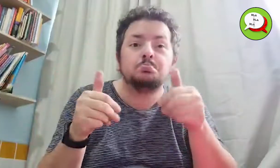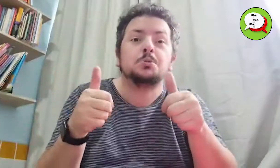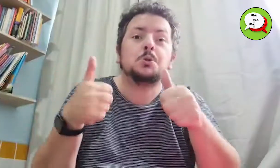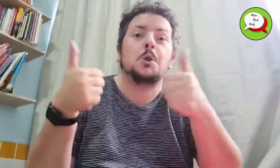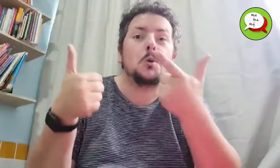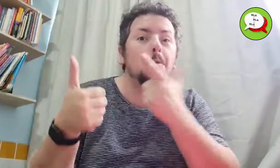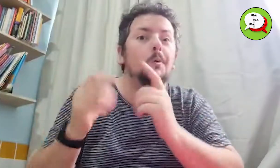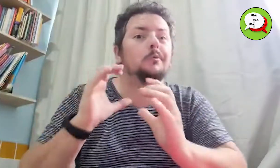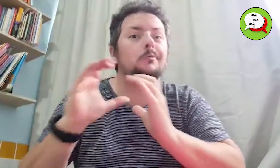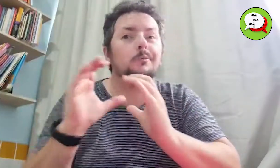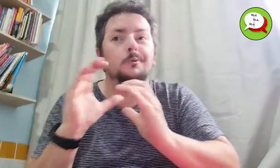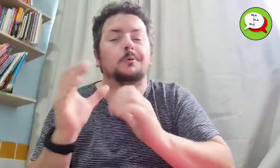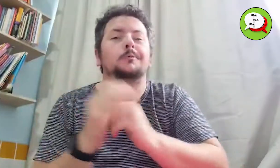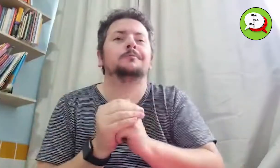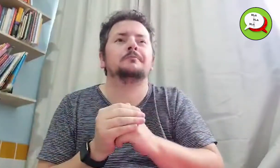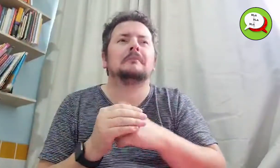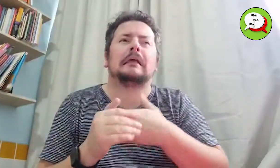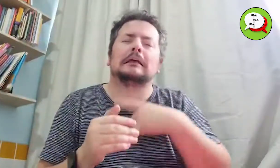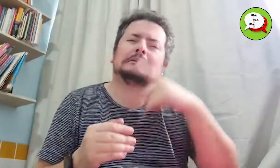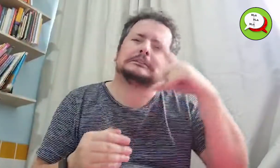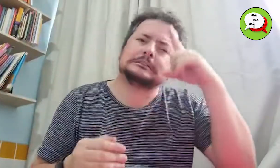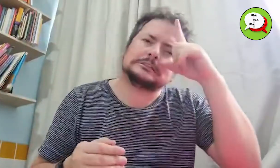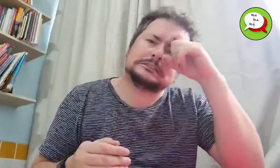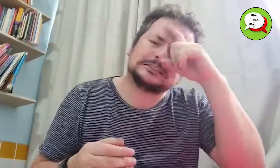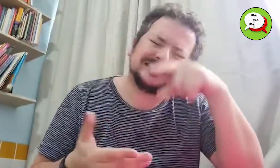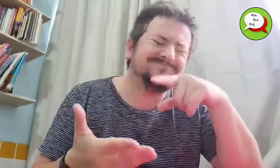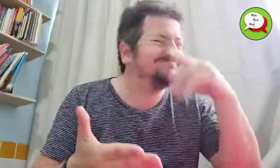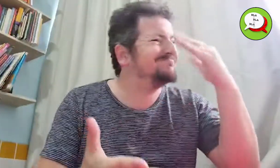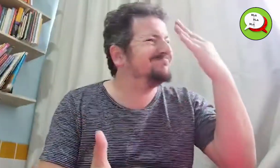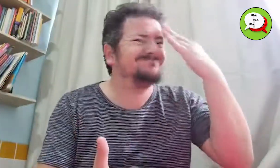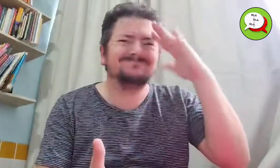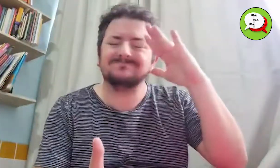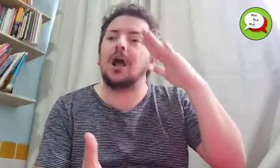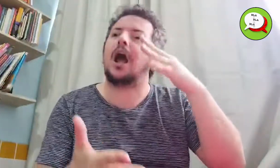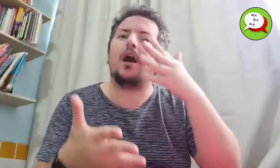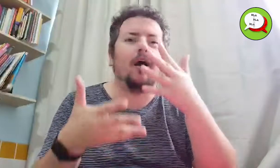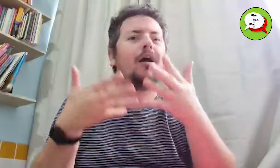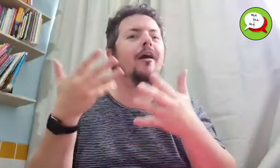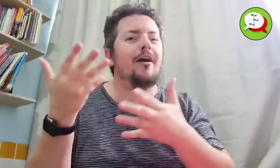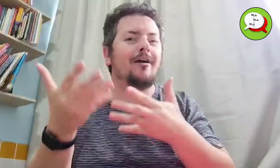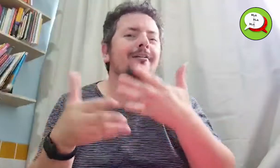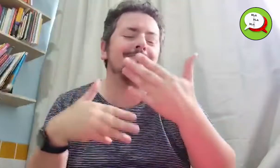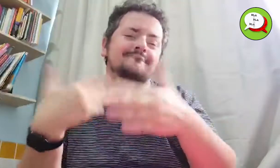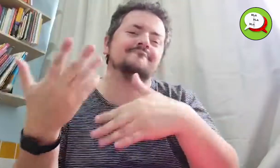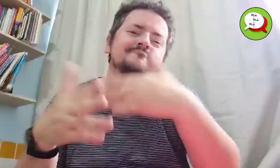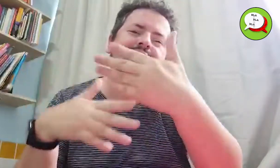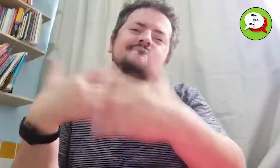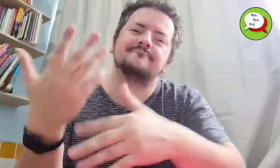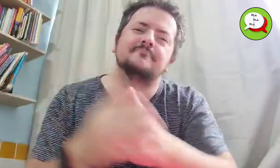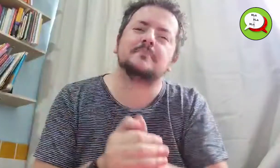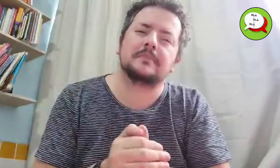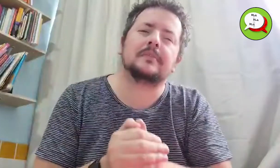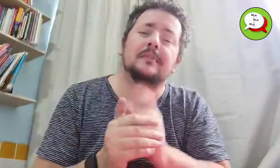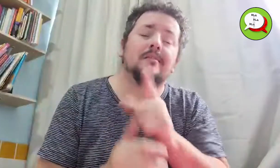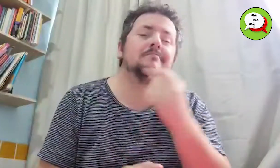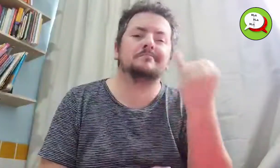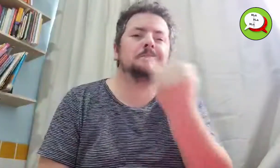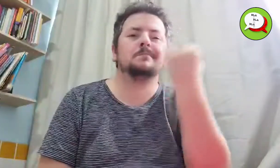conseguiu melhorar bastante e consegue se comunicar. Mas foi difícil também, é bem difícil para ele ler ainda. Mas é